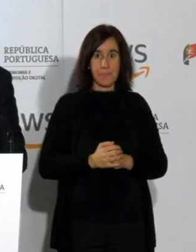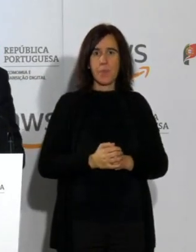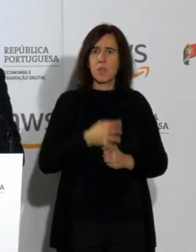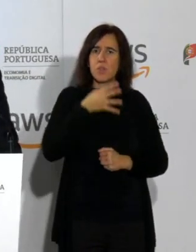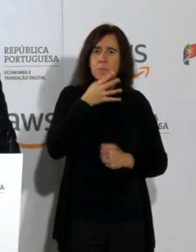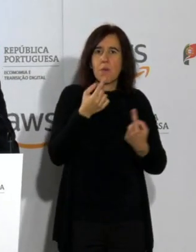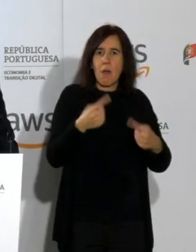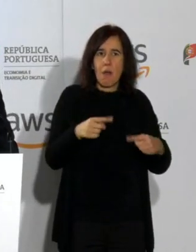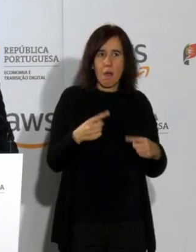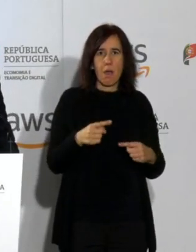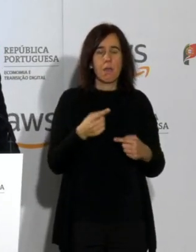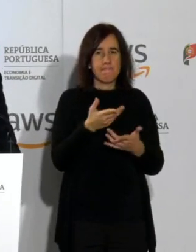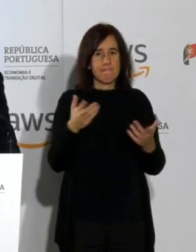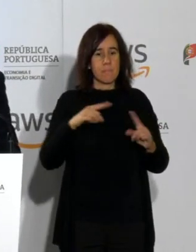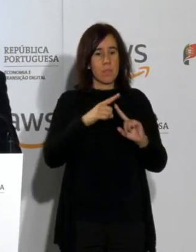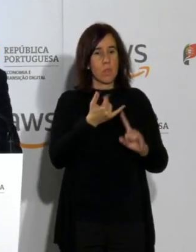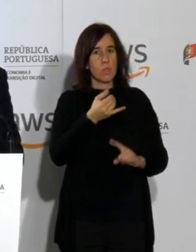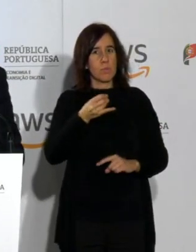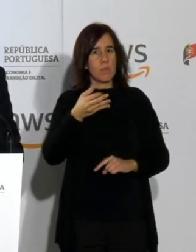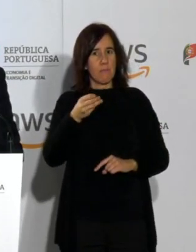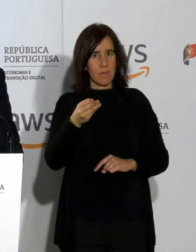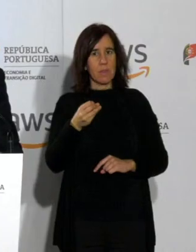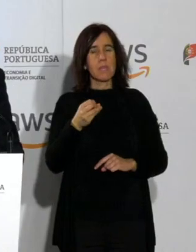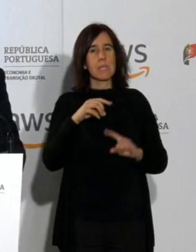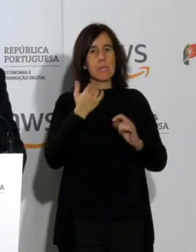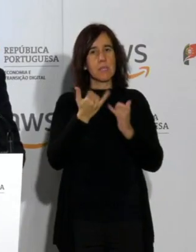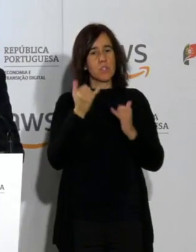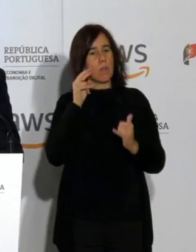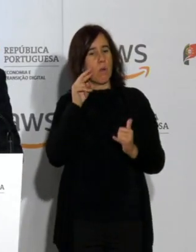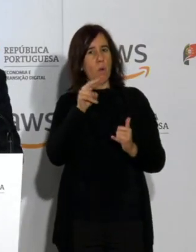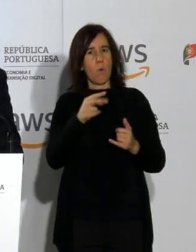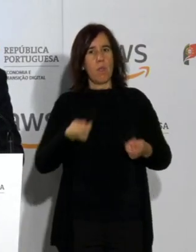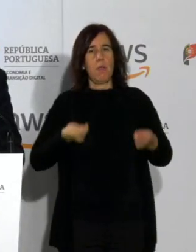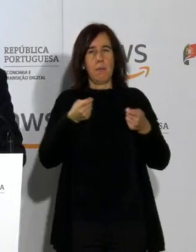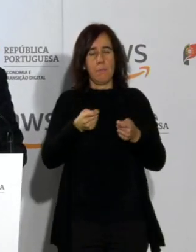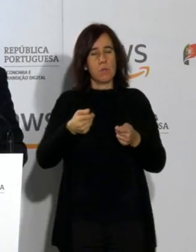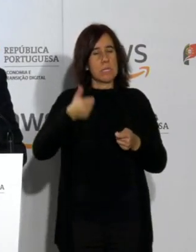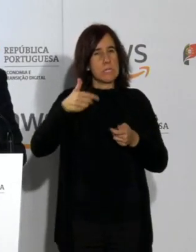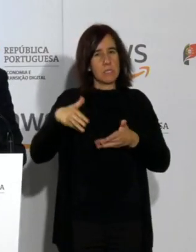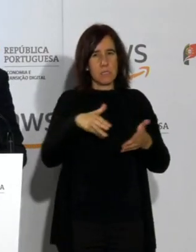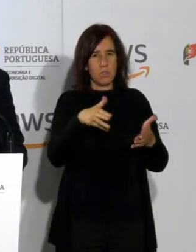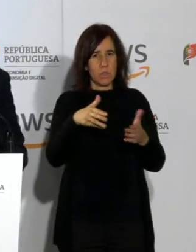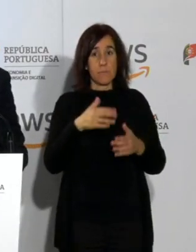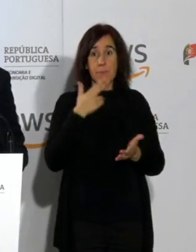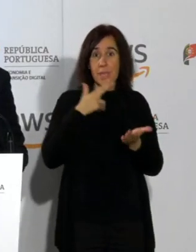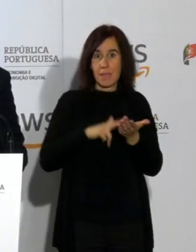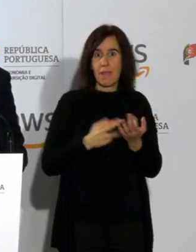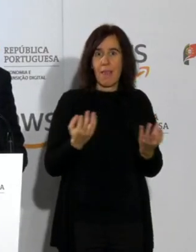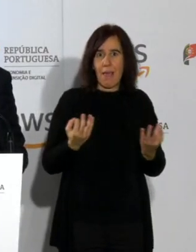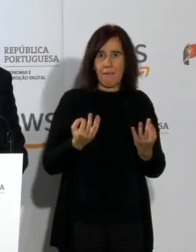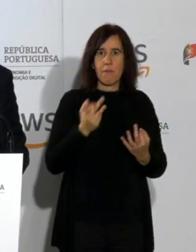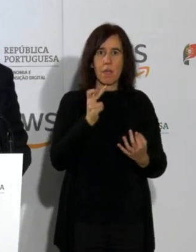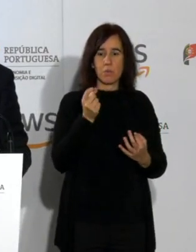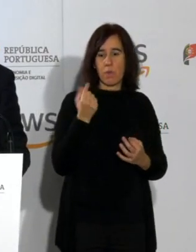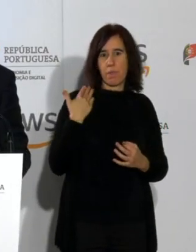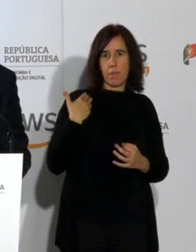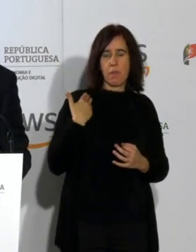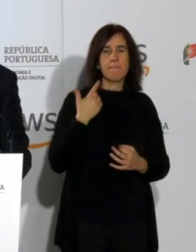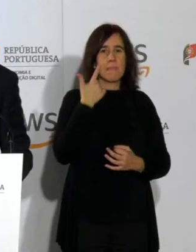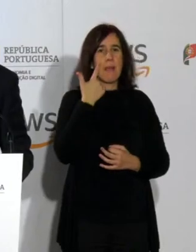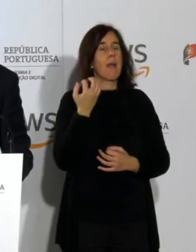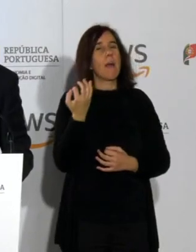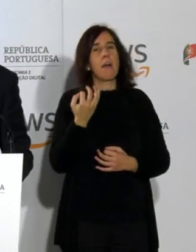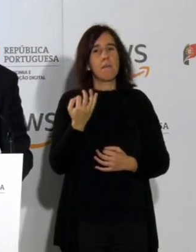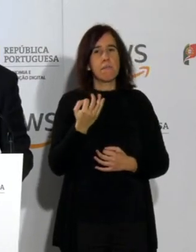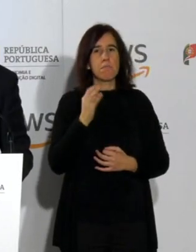explicação para estarmos em 2020 a olhar para o digital como uma aposta estratégica. Na realidade, nos últimos anos, verificou-se